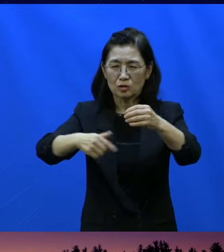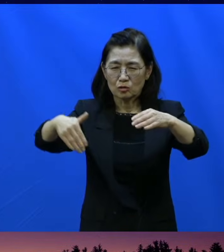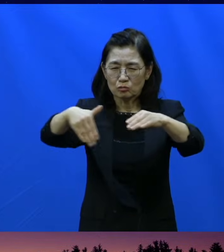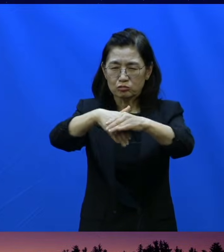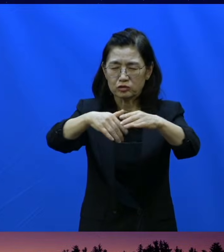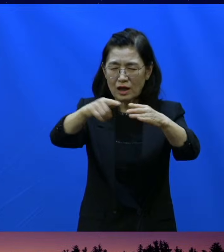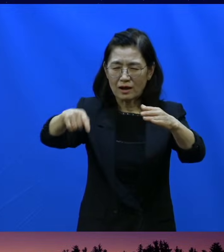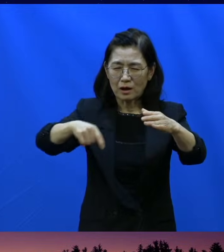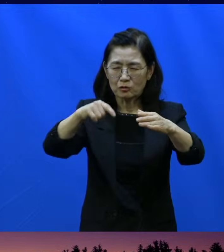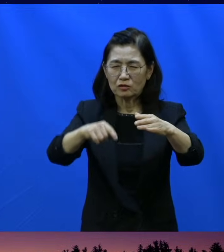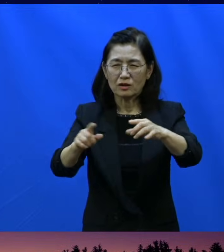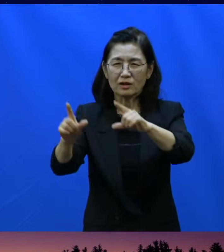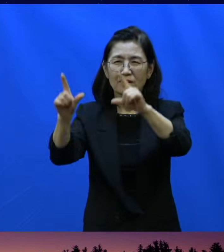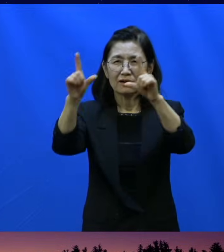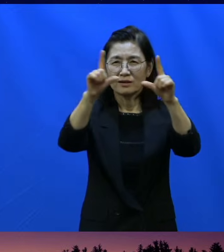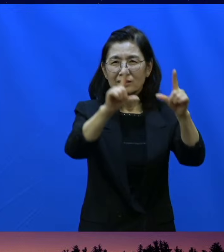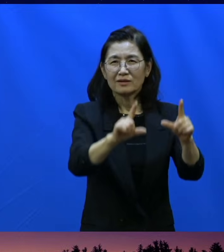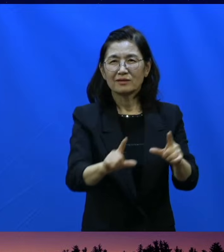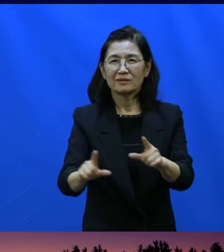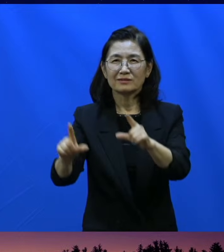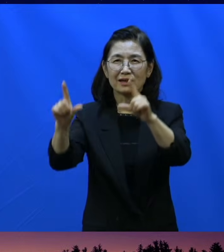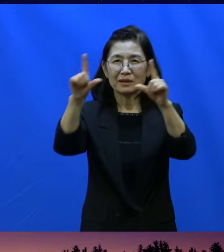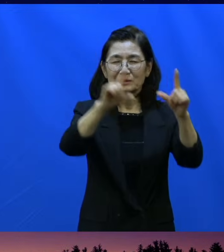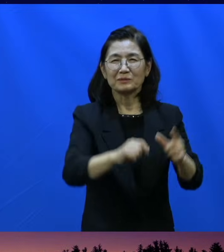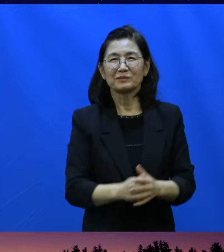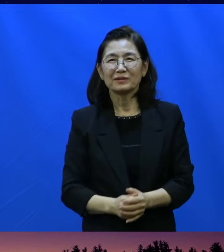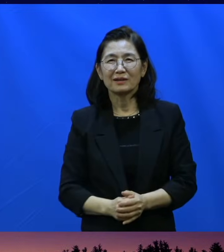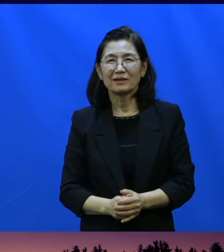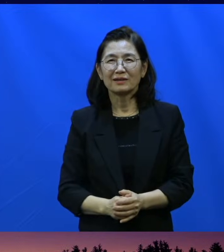딱 보면 약간 좀 닮았, 좀 그렇지 않아요?